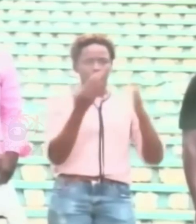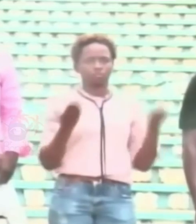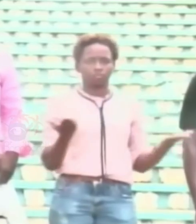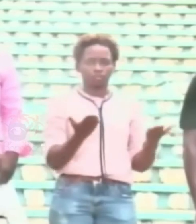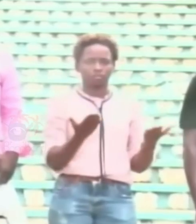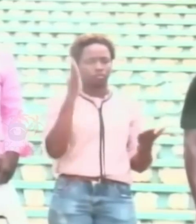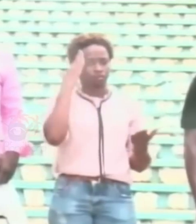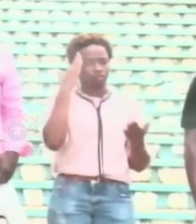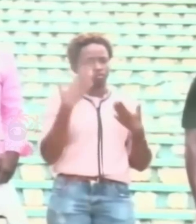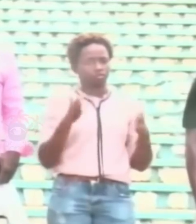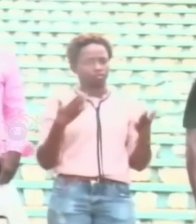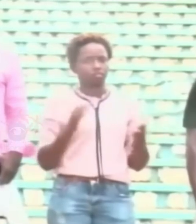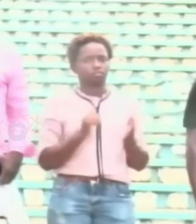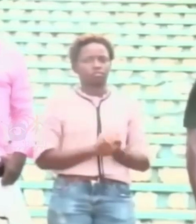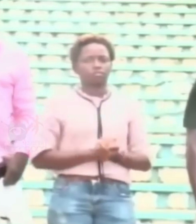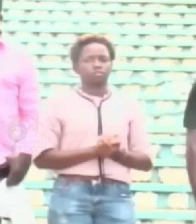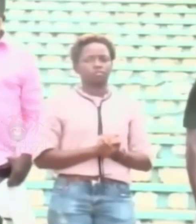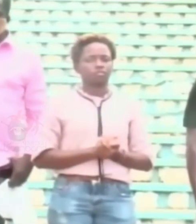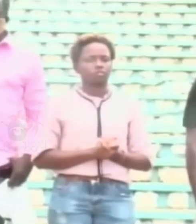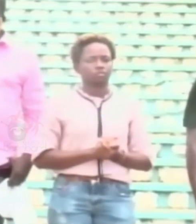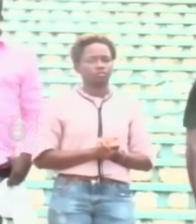maître du commune, non, déjà.